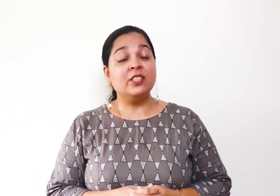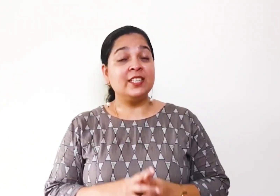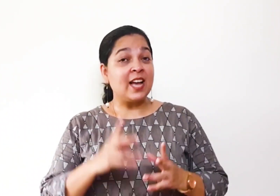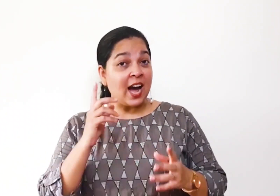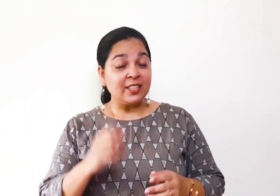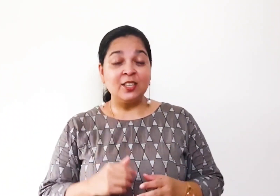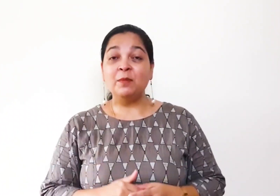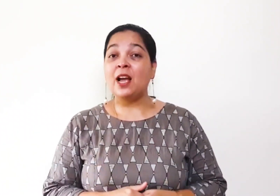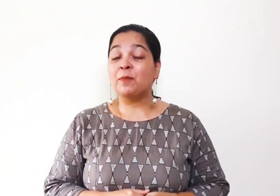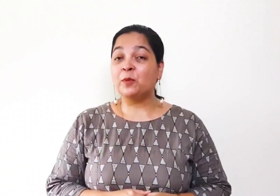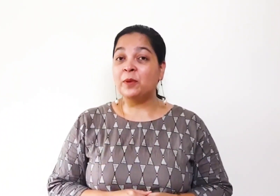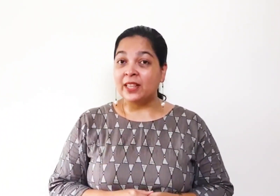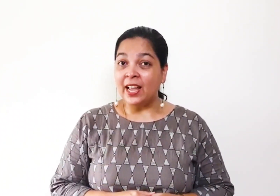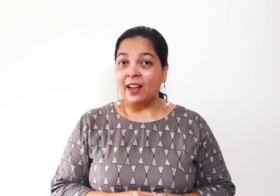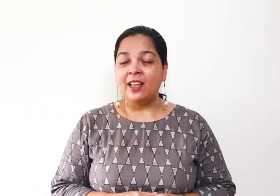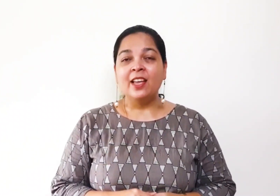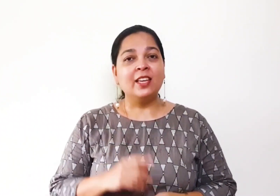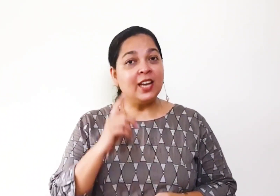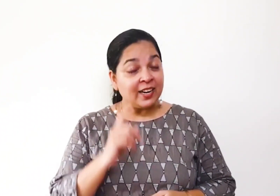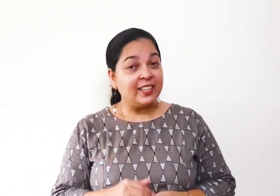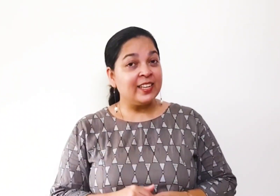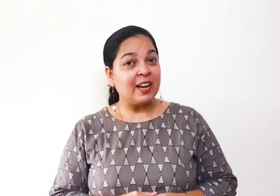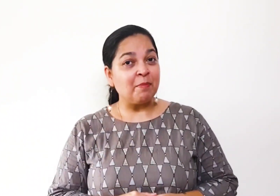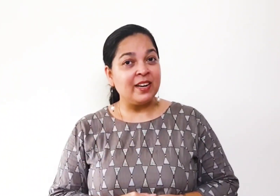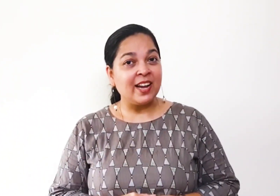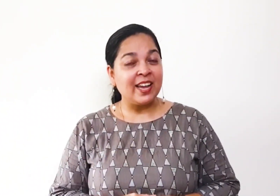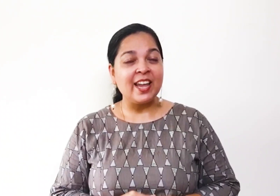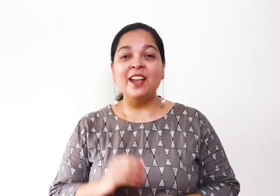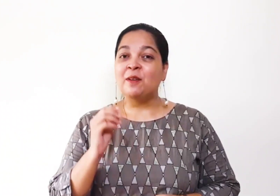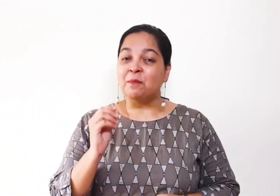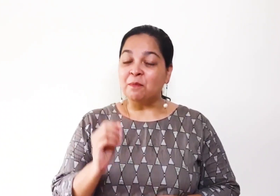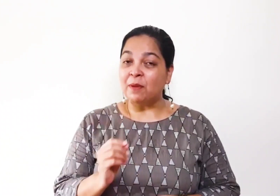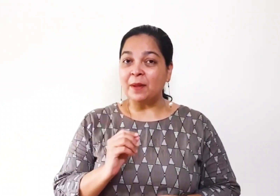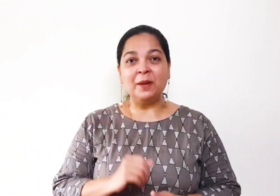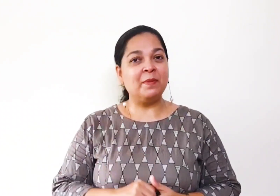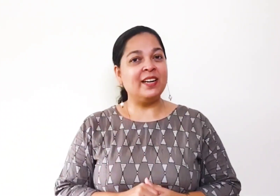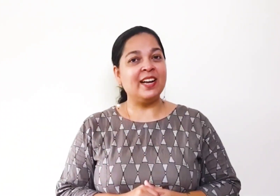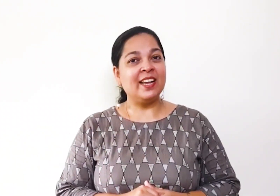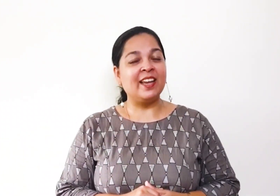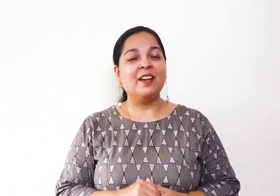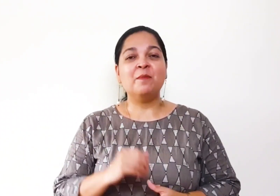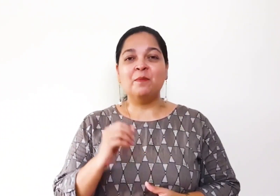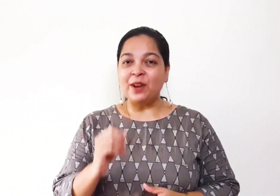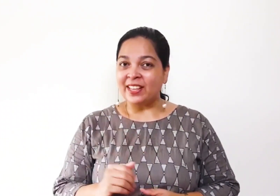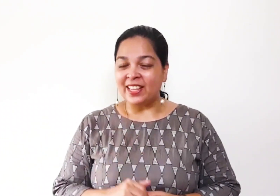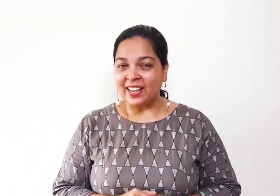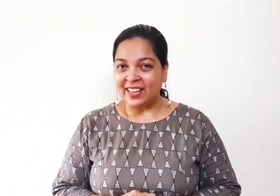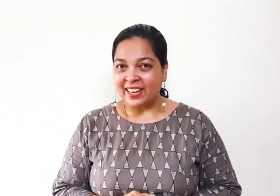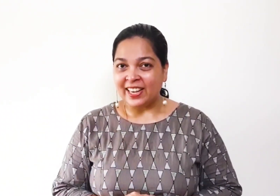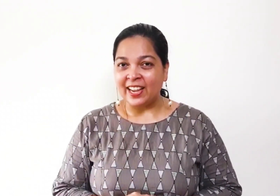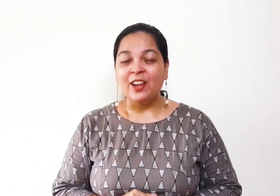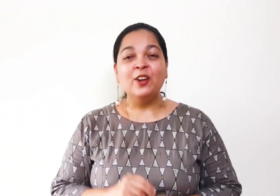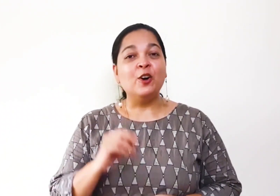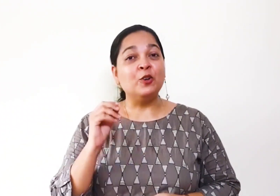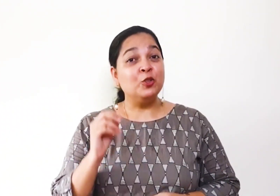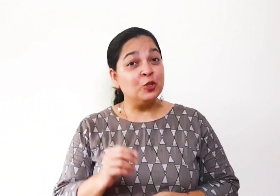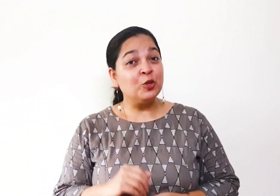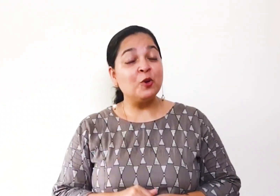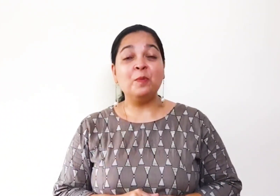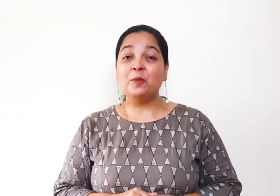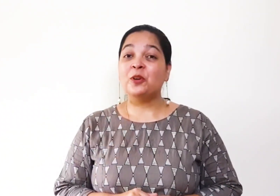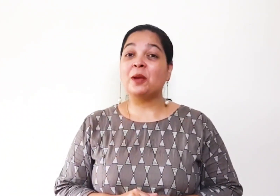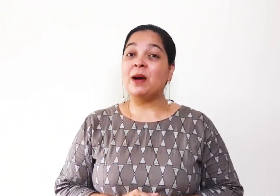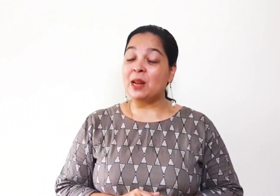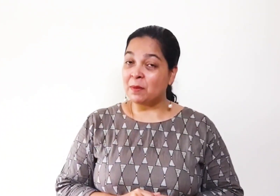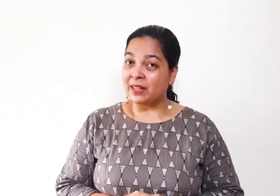तो जैसे आज हमने आपको बताया कि हर दिन क्या पढ़ना है, बाइबल पढ़ना है, प्रार्थना करनी है और